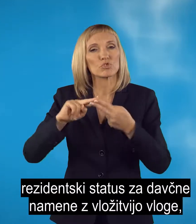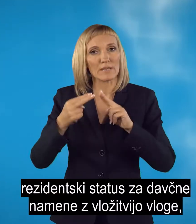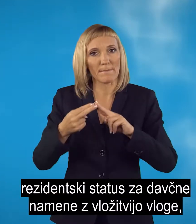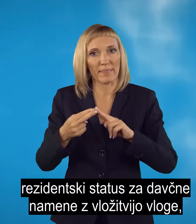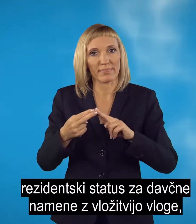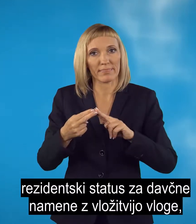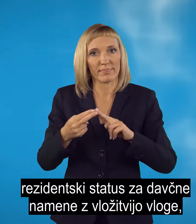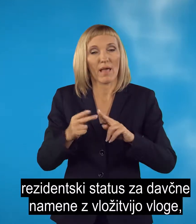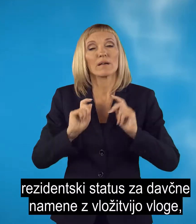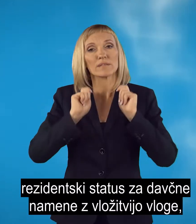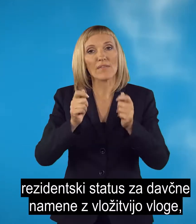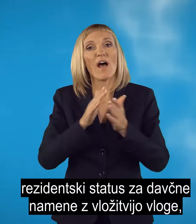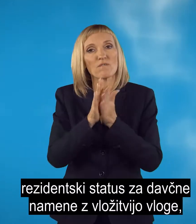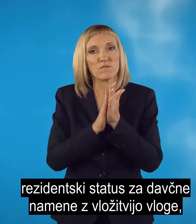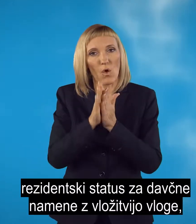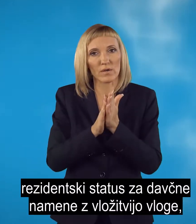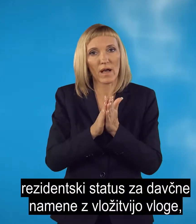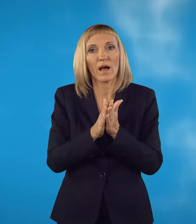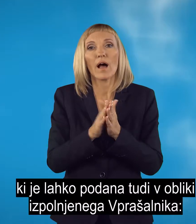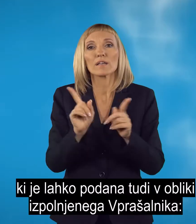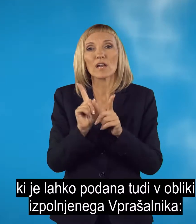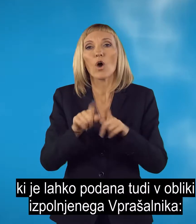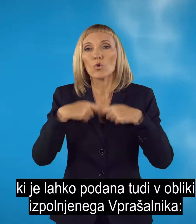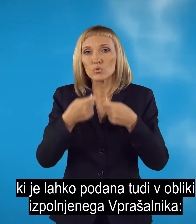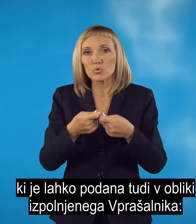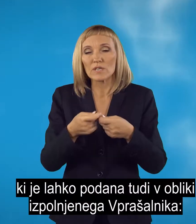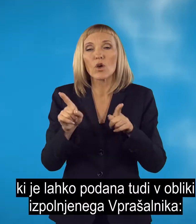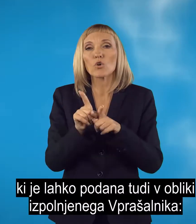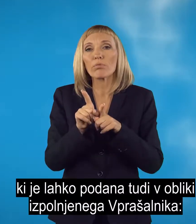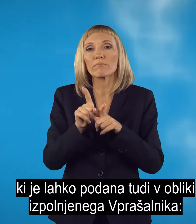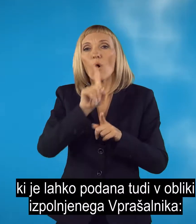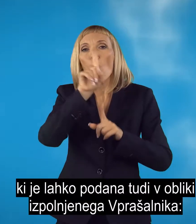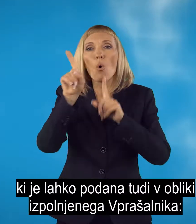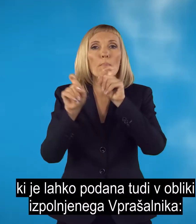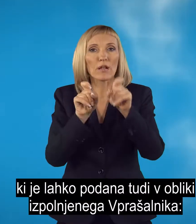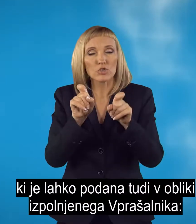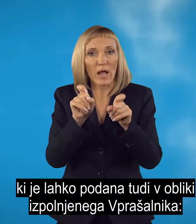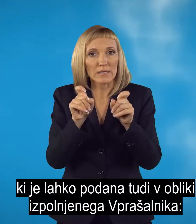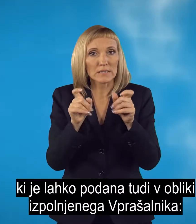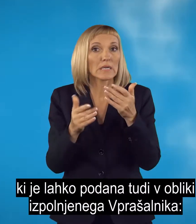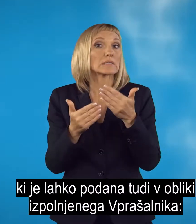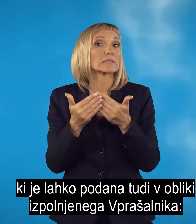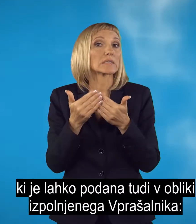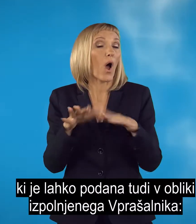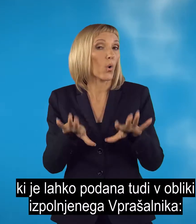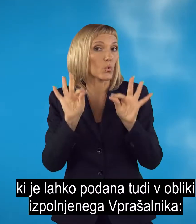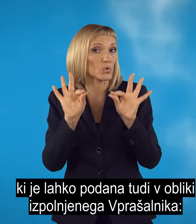namene z vložitvijo vloge, ki je lahko podana tudi v obliki izpolnjenega vprašalnika